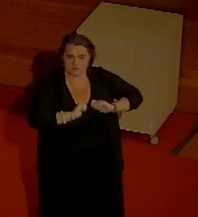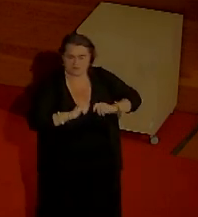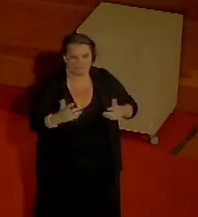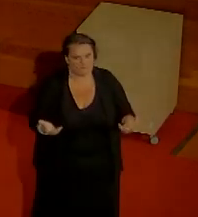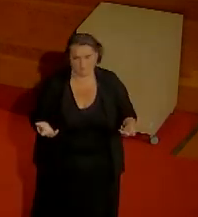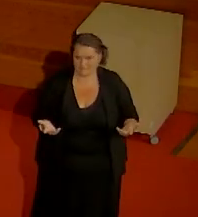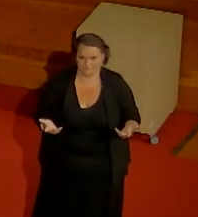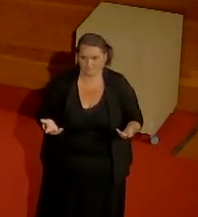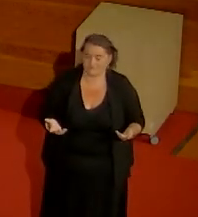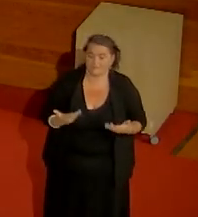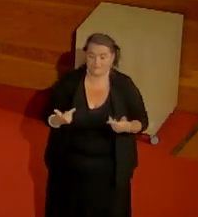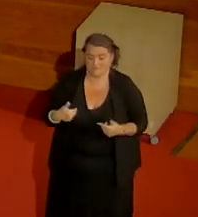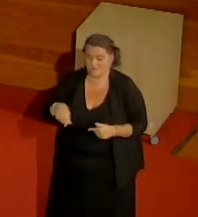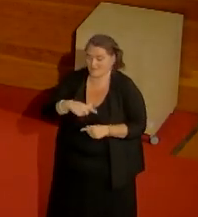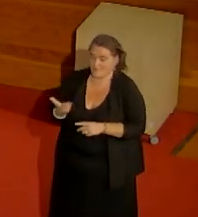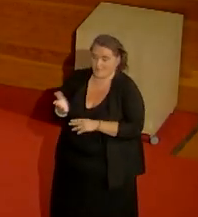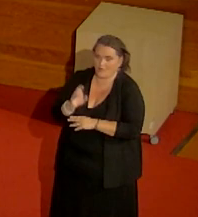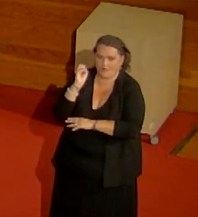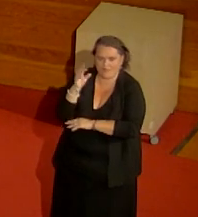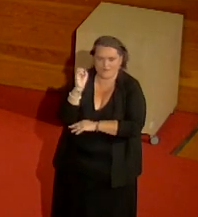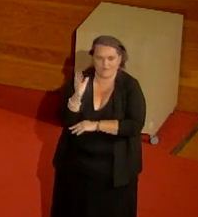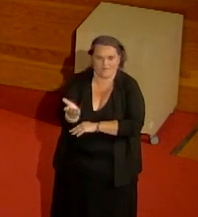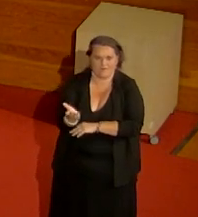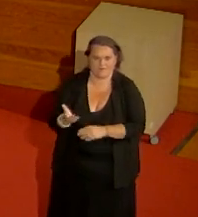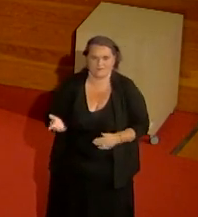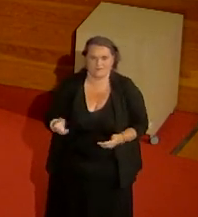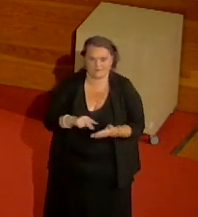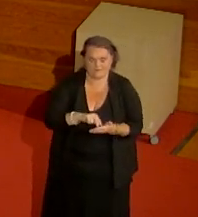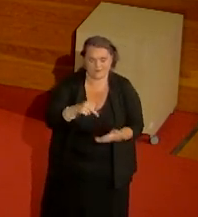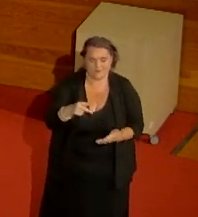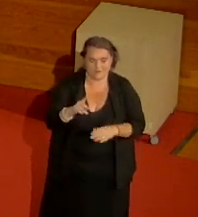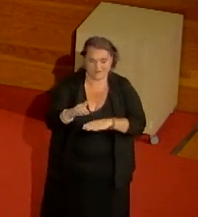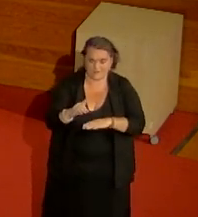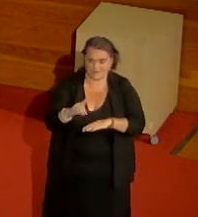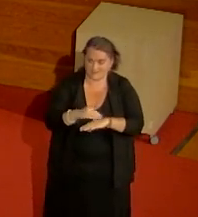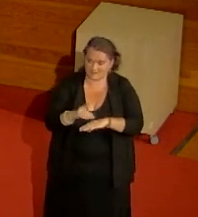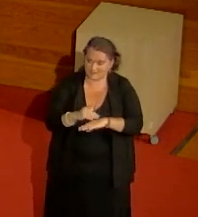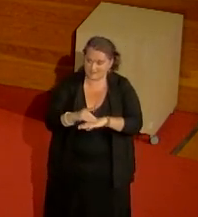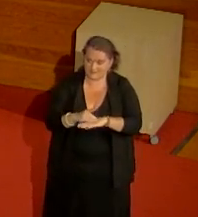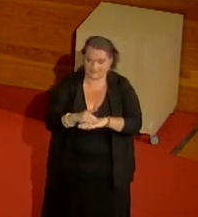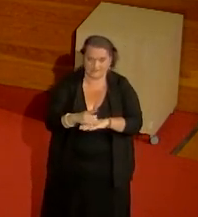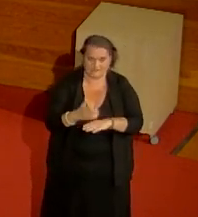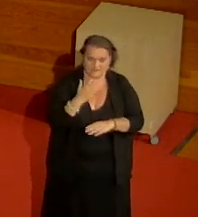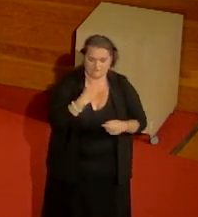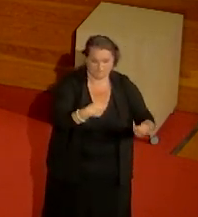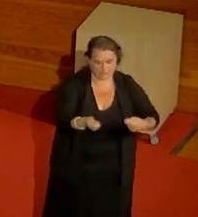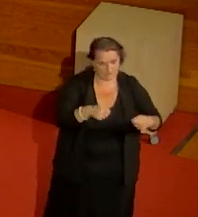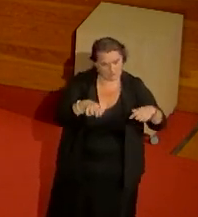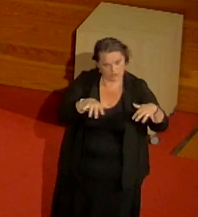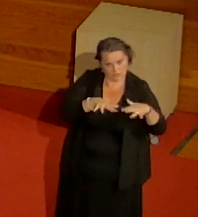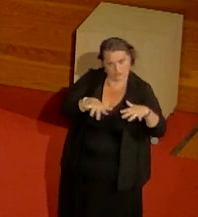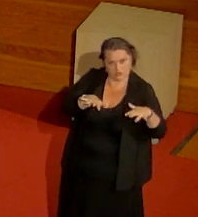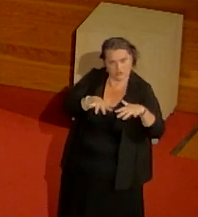propongo en esta conferencia es pensar sobre cuando la tecnología digital bajo fuerzas mercantilistas que son las que